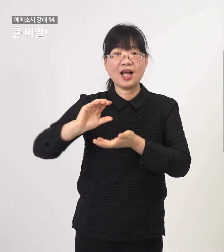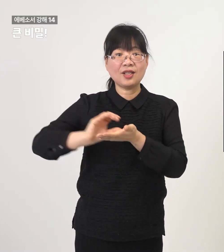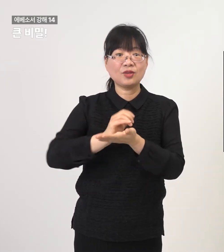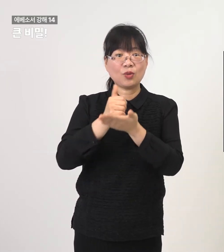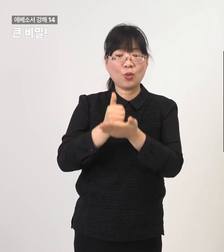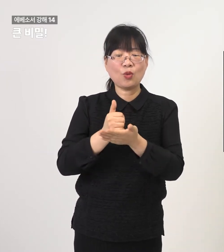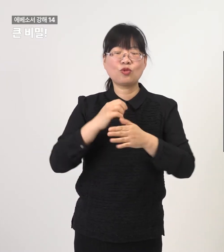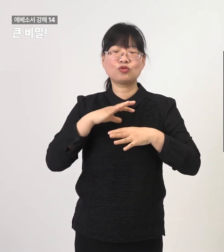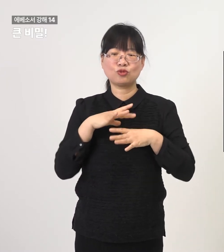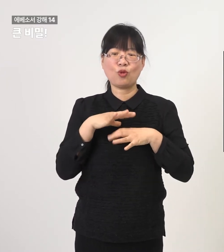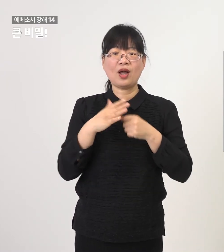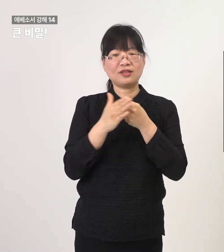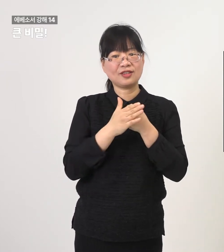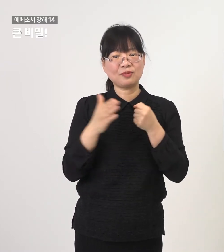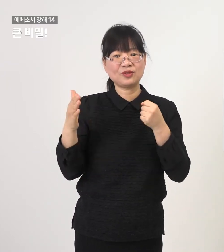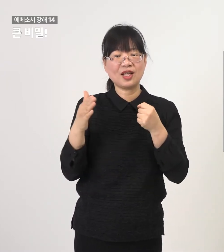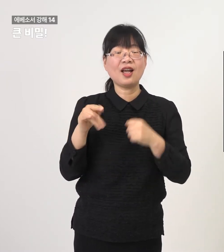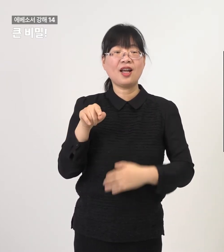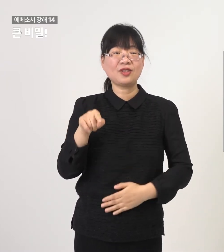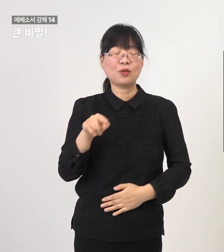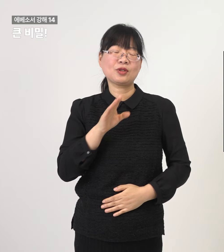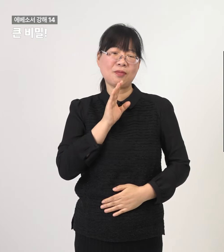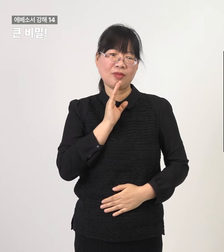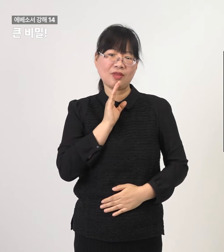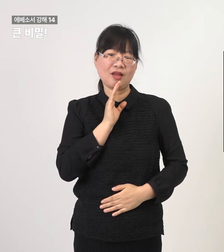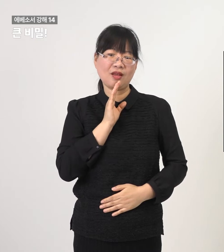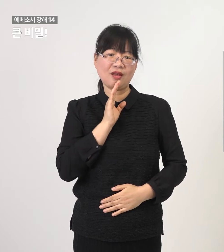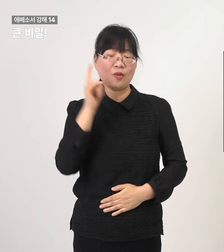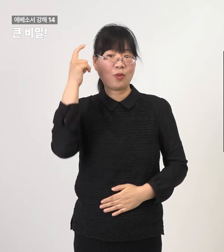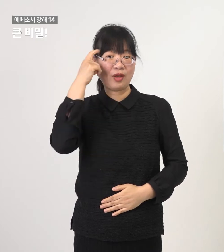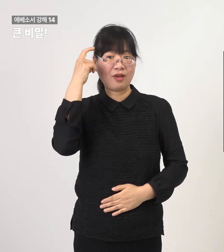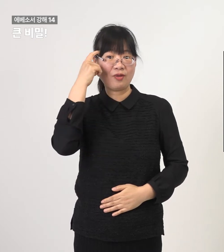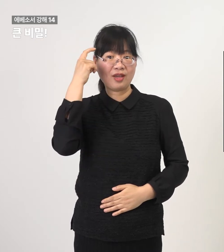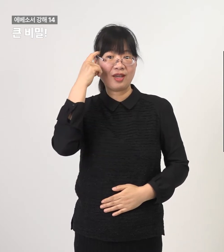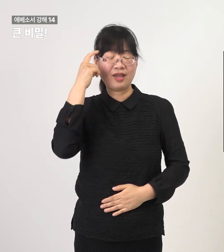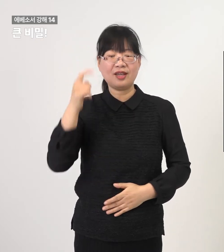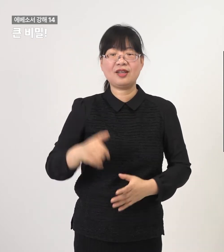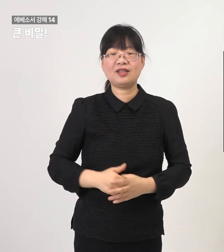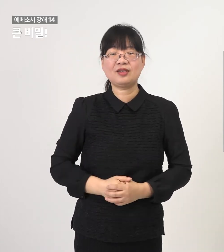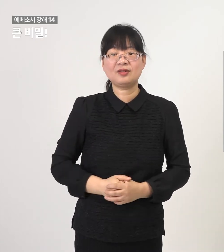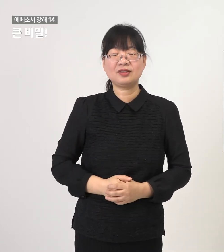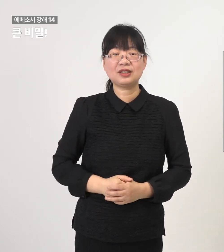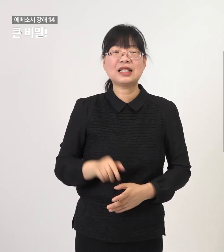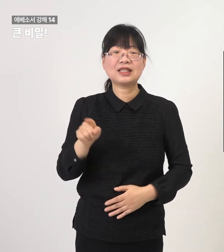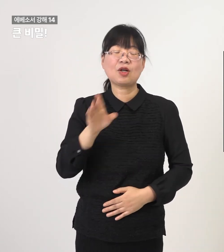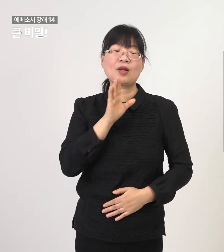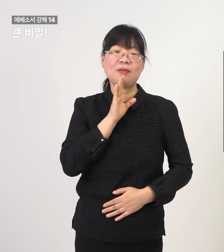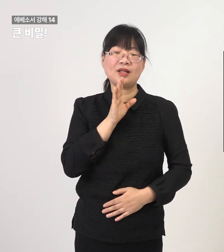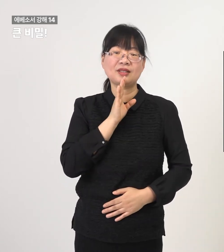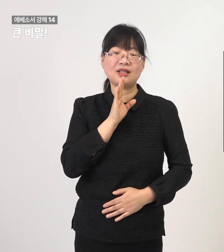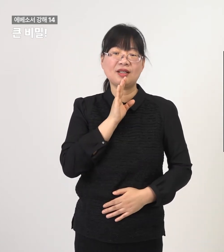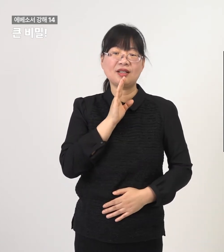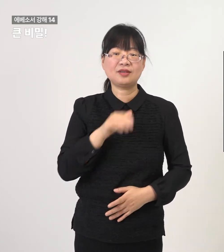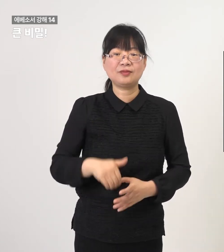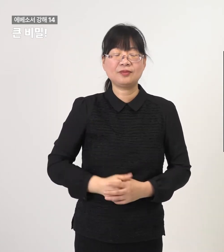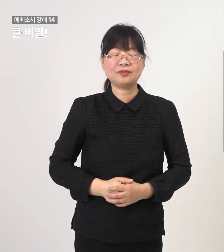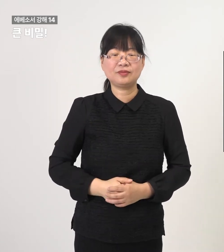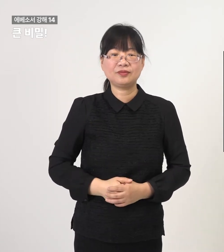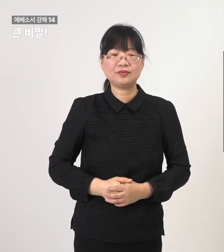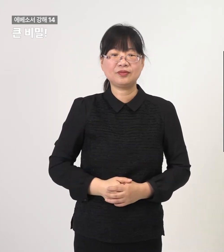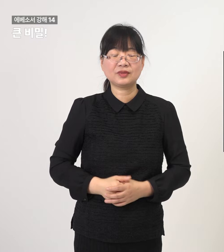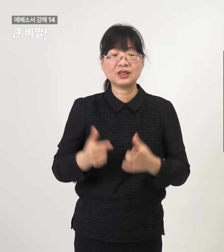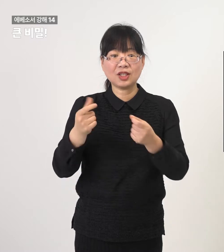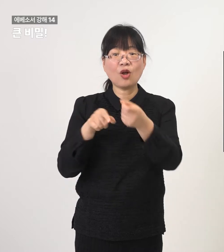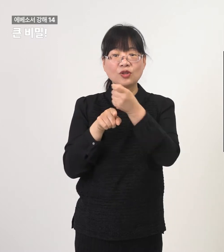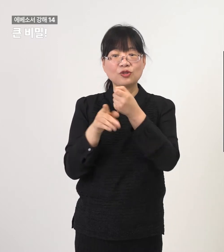그리스도를 두려워함으로 이것이 맞다고 할까? 예, 이것이 맞습니다. 자, 이런